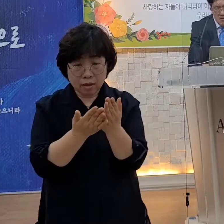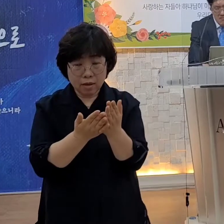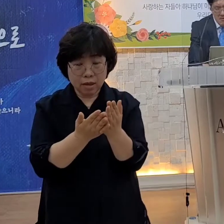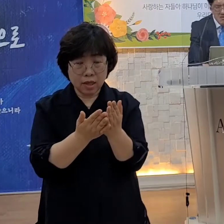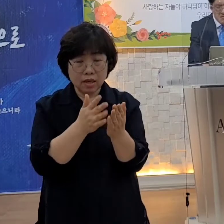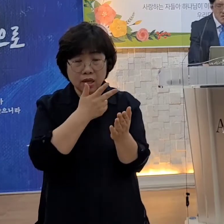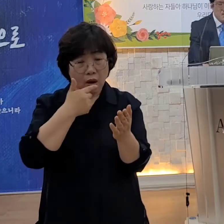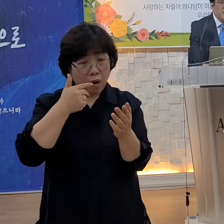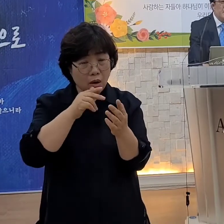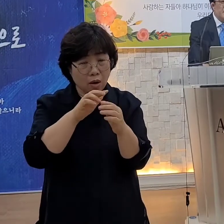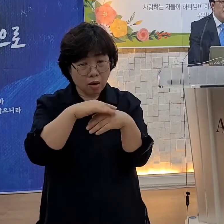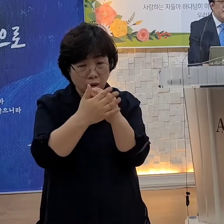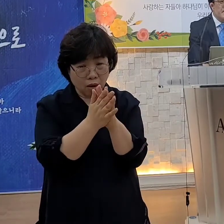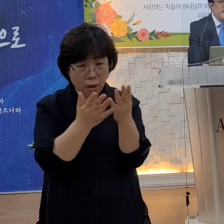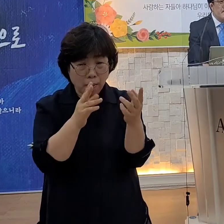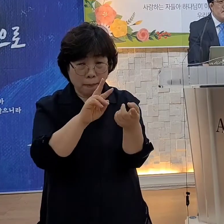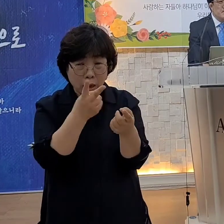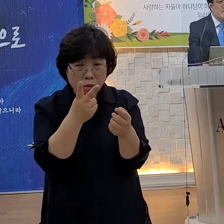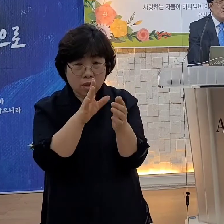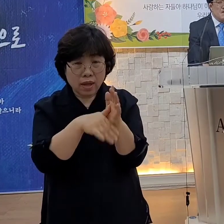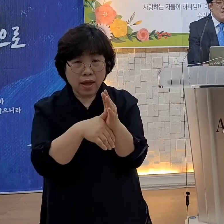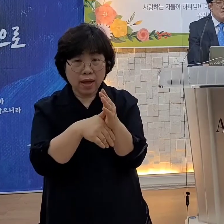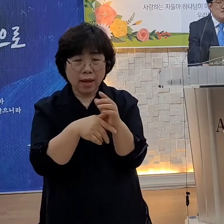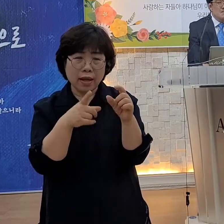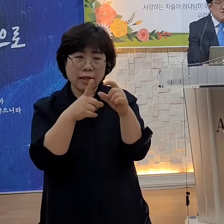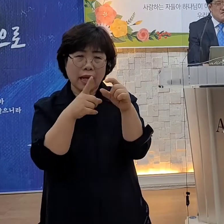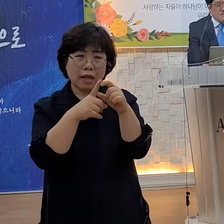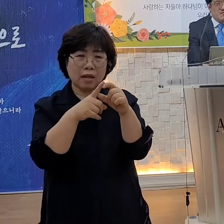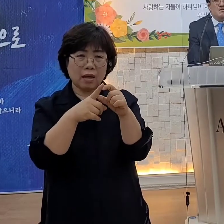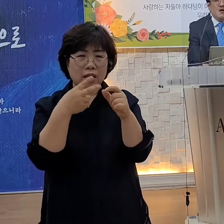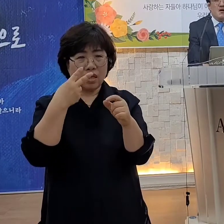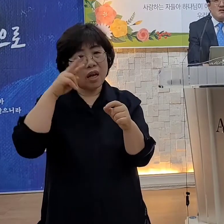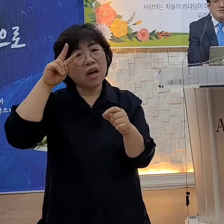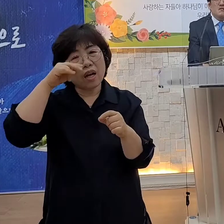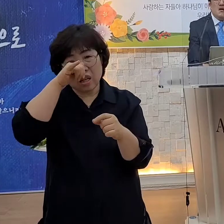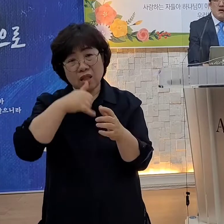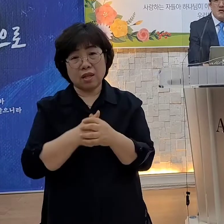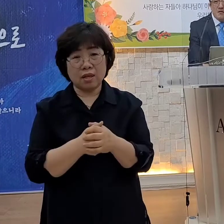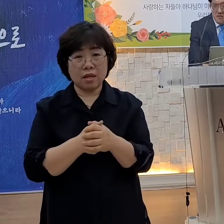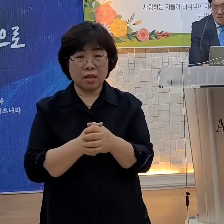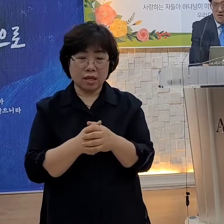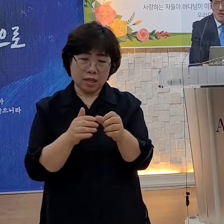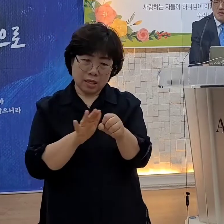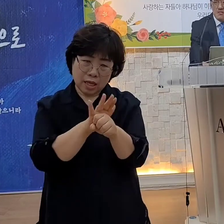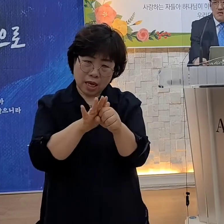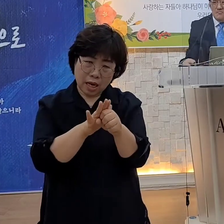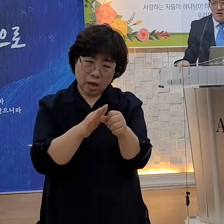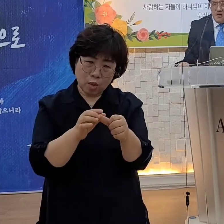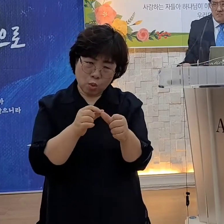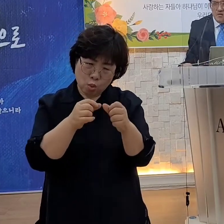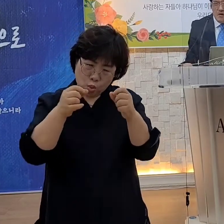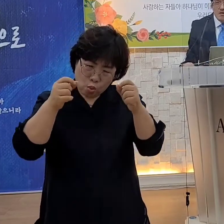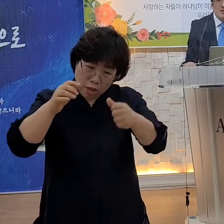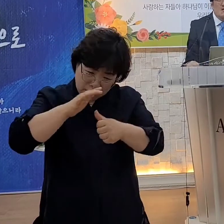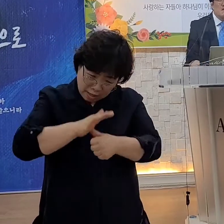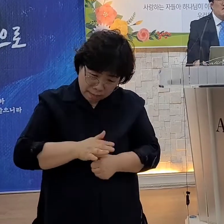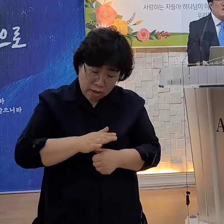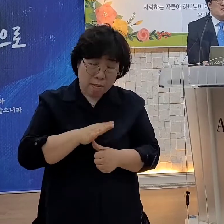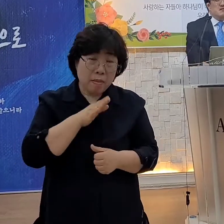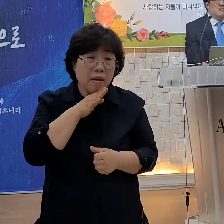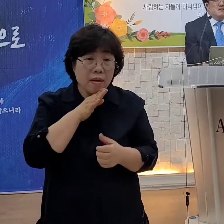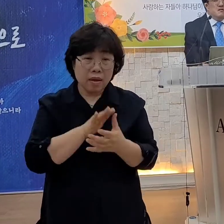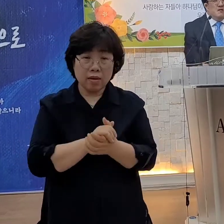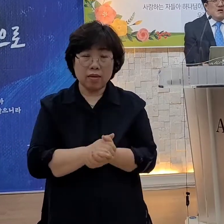완곡하게 번역되어 있습니다. 여러분 사랑은 오래 참는 거다. 인내다 그랬는데 틀린 말은 아닙니다.